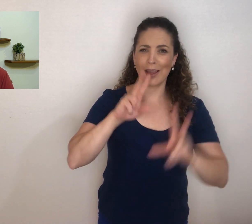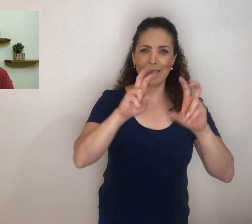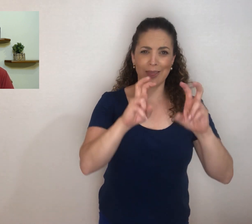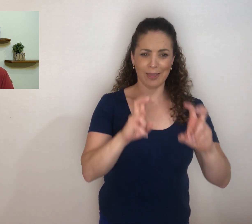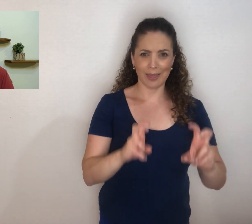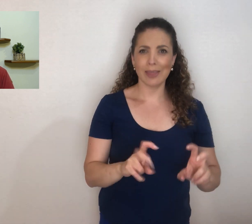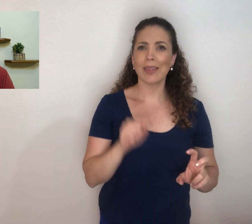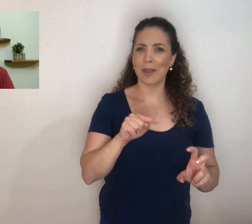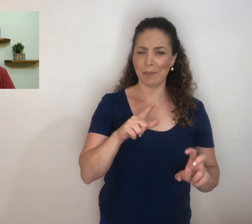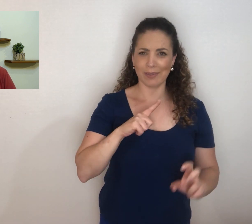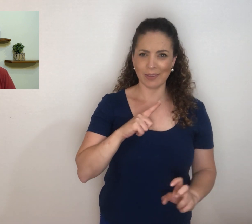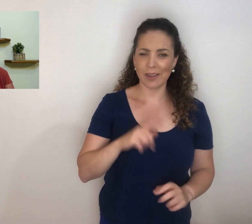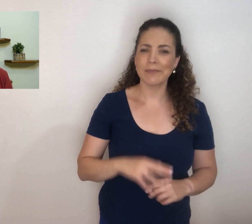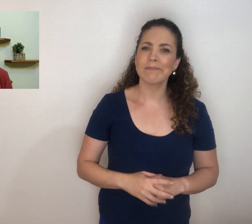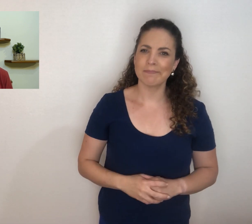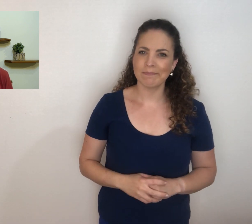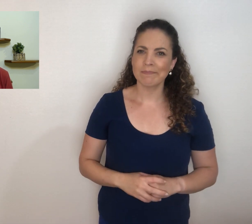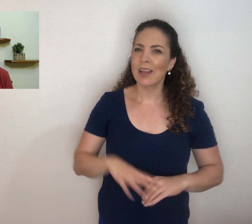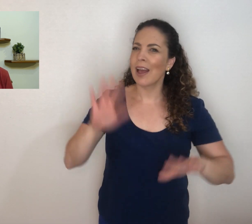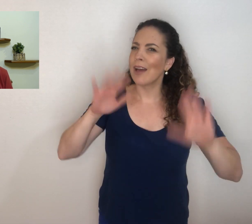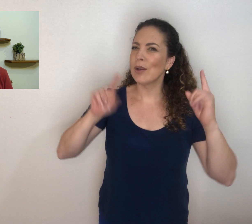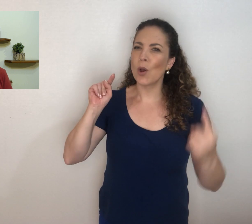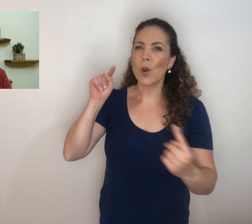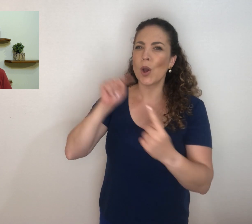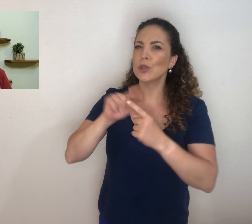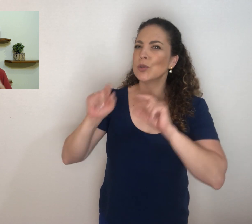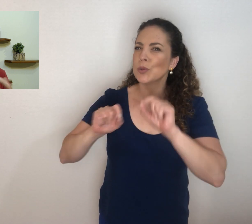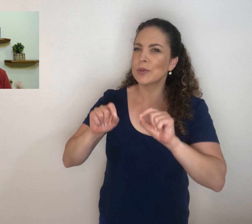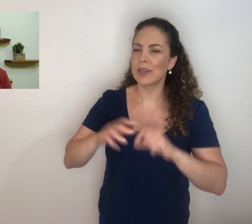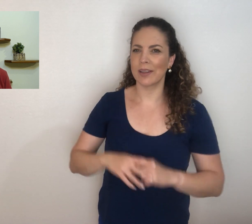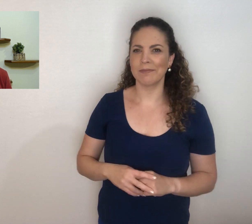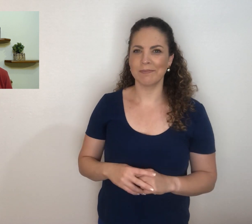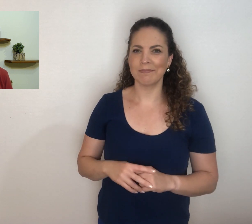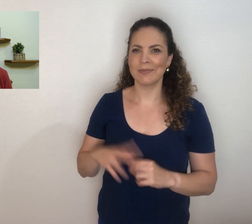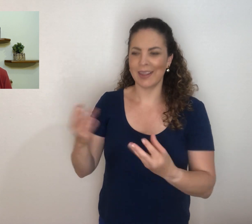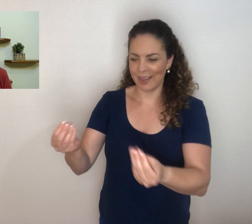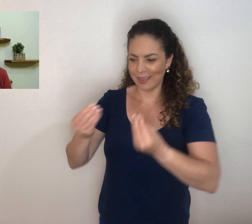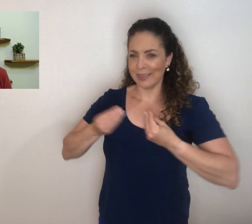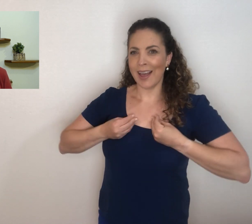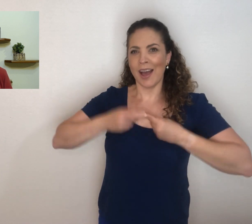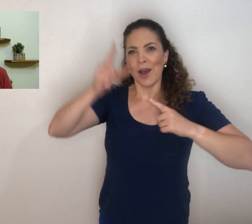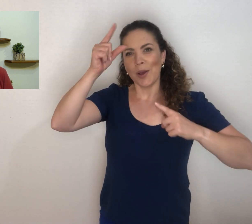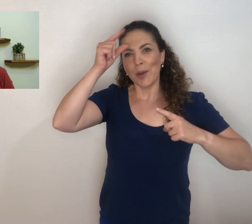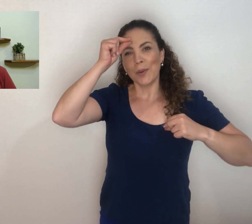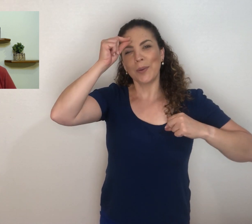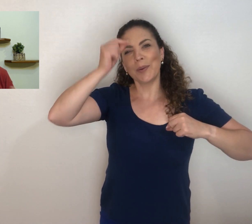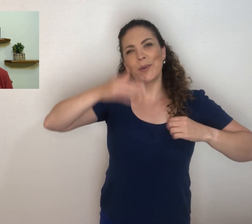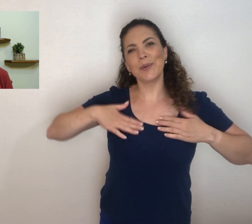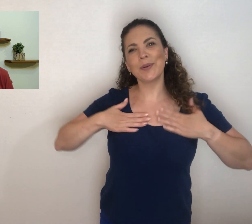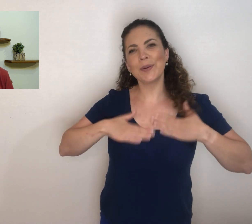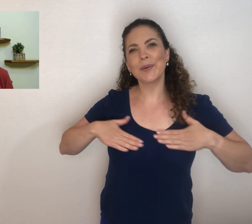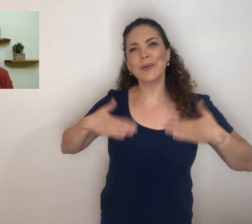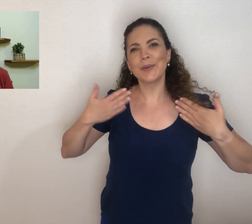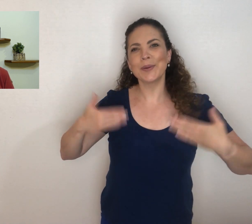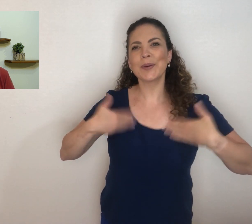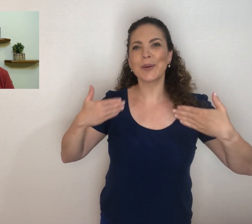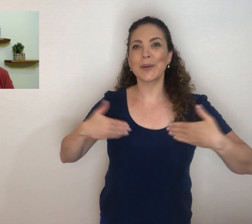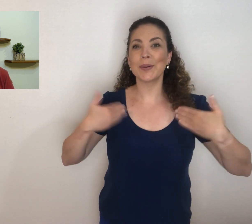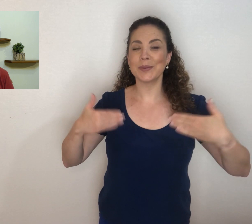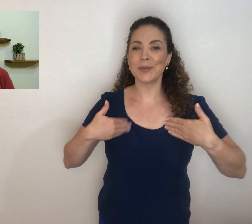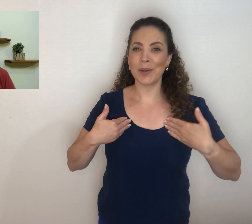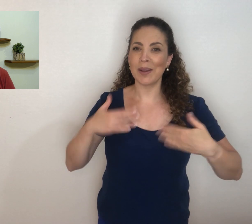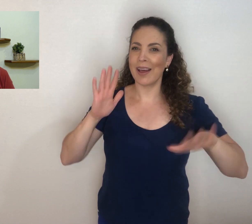assunto. Às vezes, trazendo consolo e ânimo,